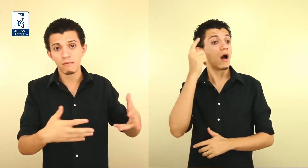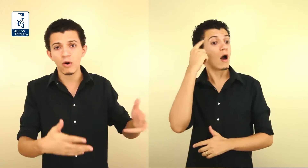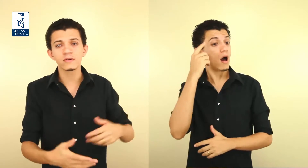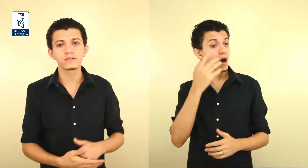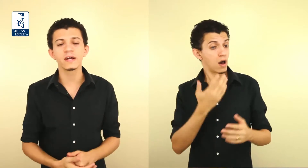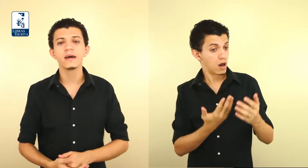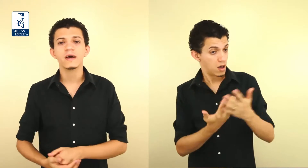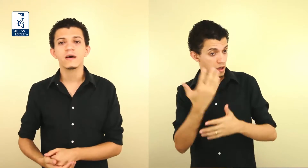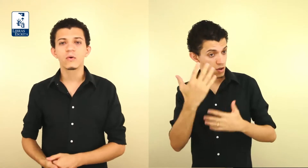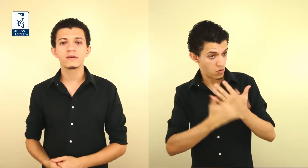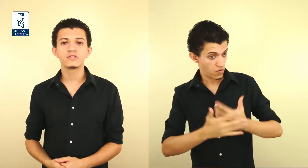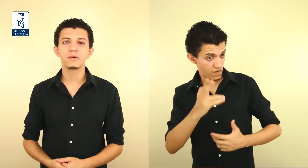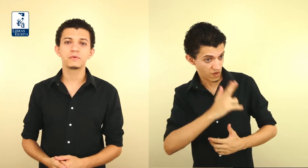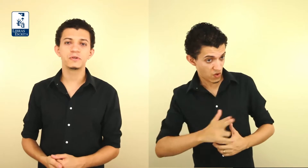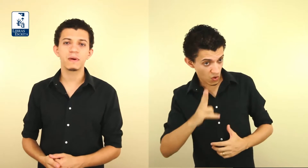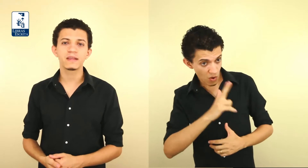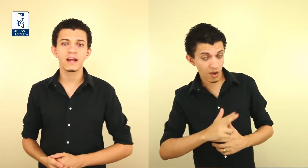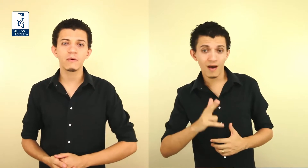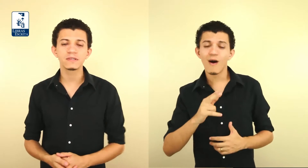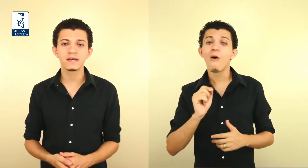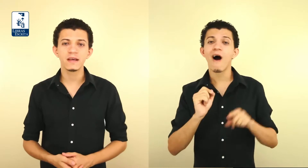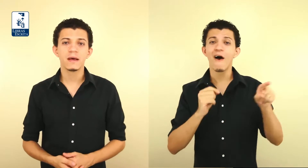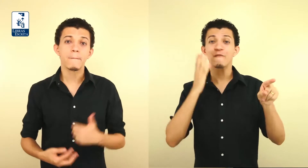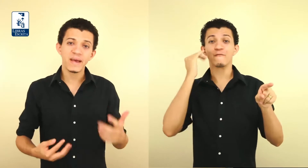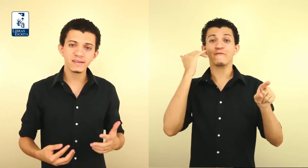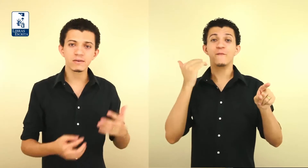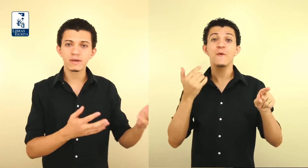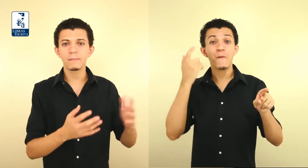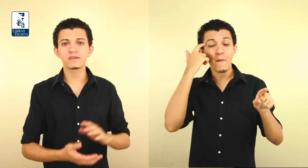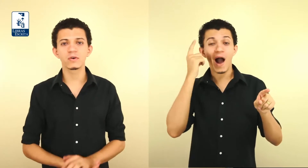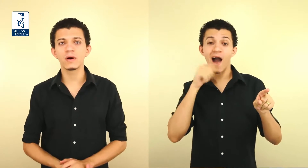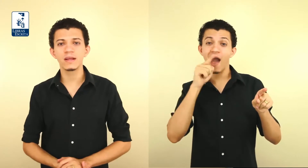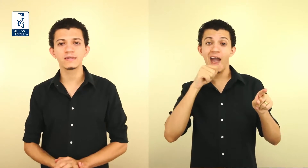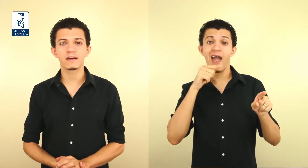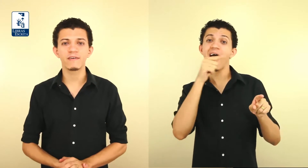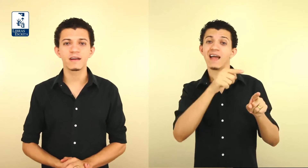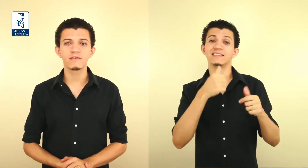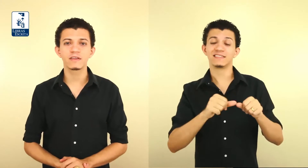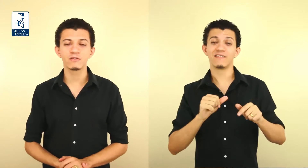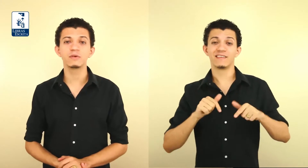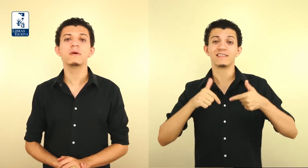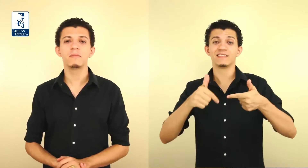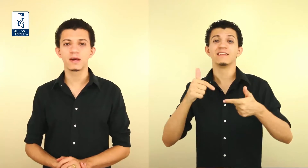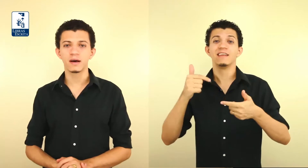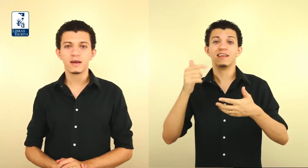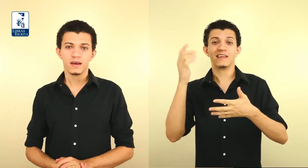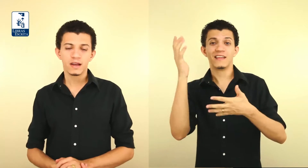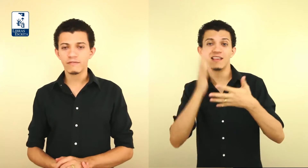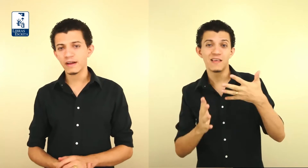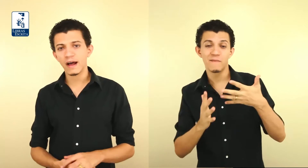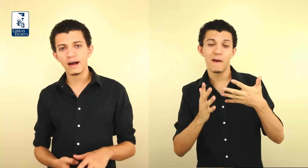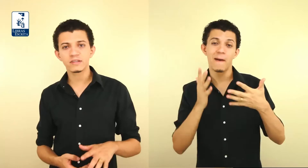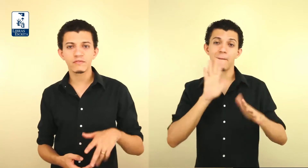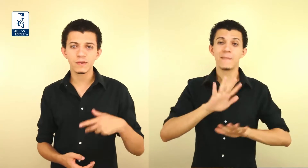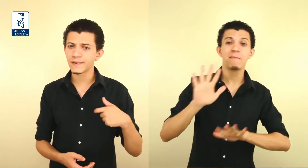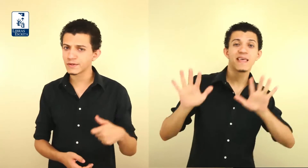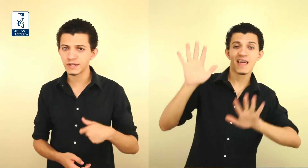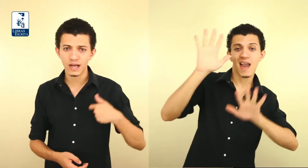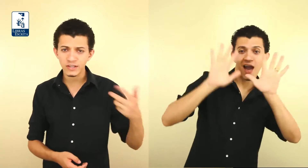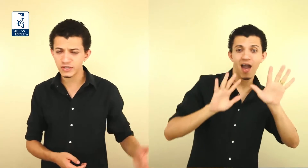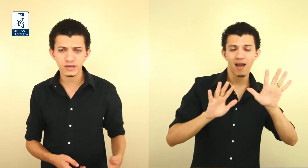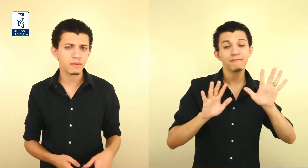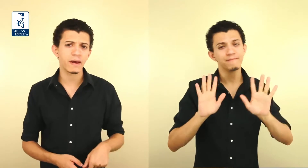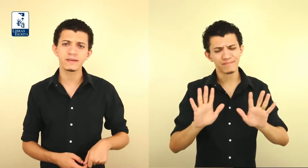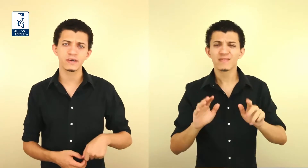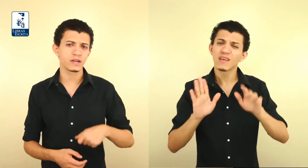conhecidos famosos, né, com esse tipo de material assim, pensam que a pessoa ali está falando então de mímica. Na verdade, talvez a pessoa